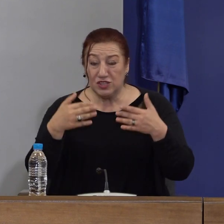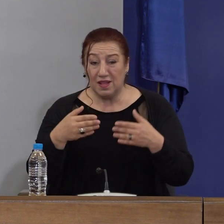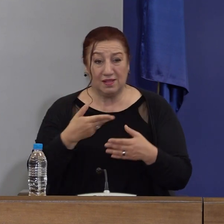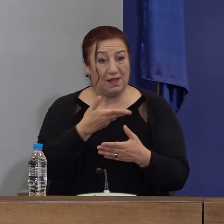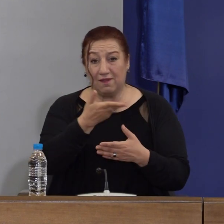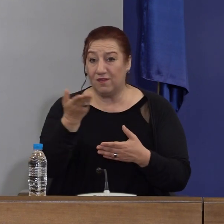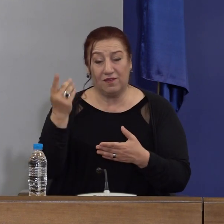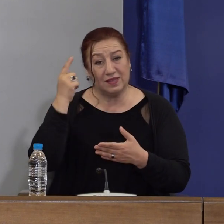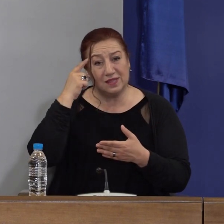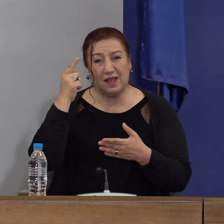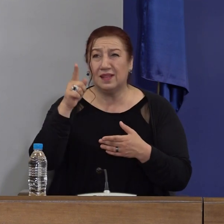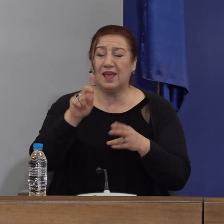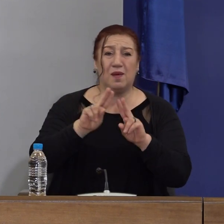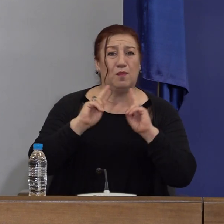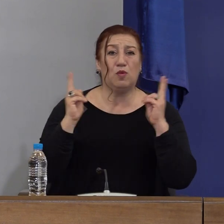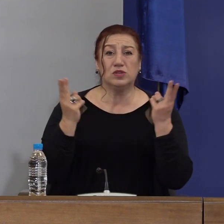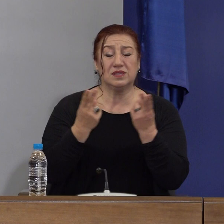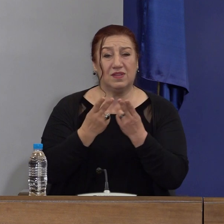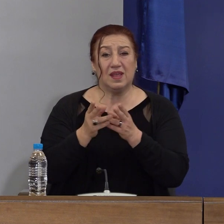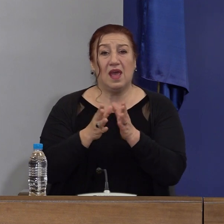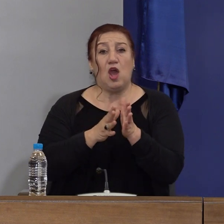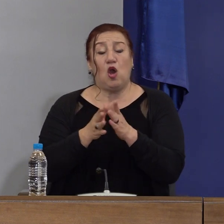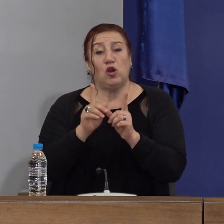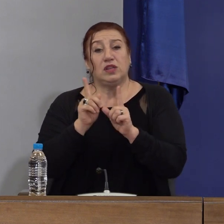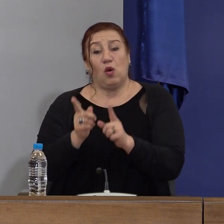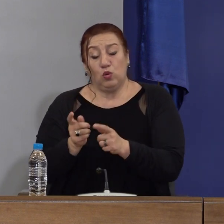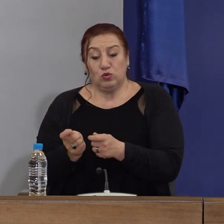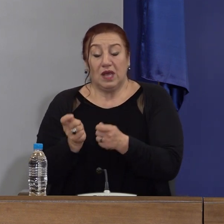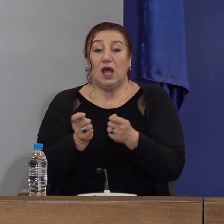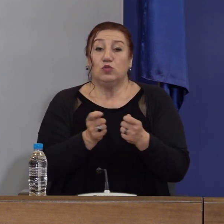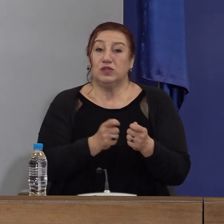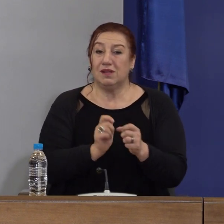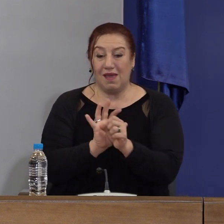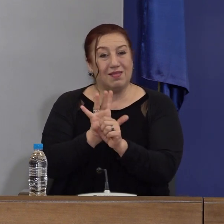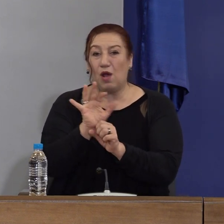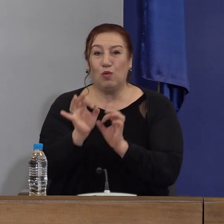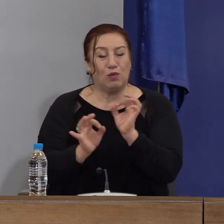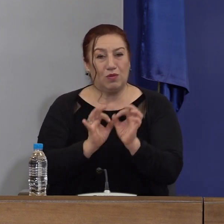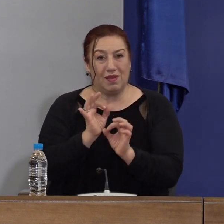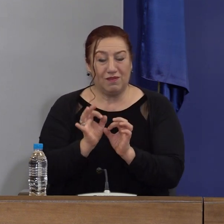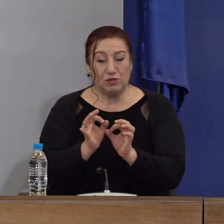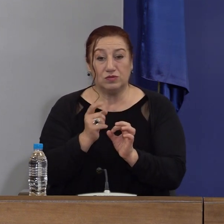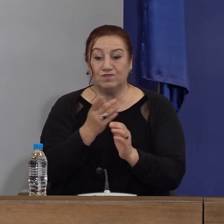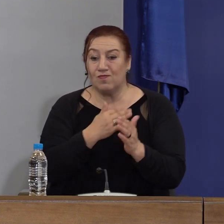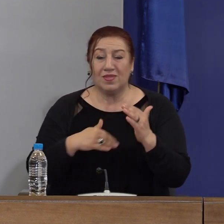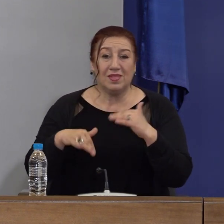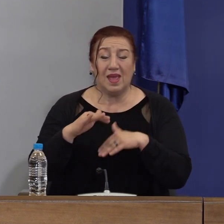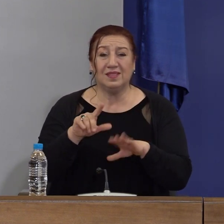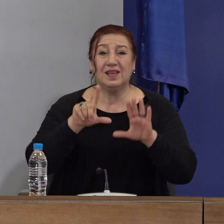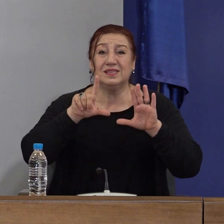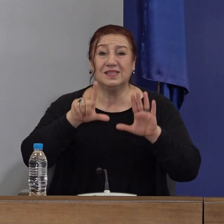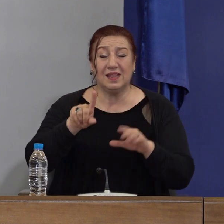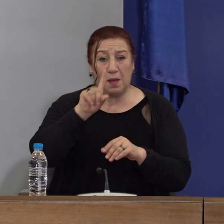че в света хората, които са носители на COVID-19, надхвърлят вече 7